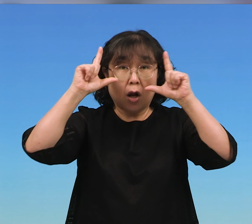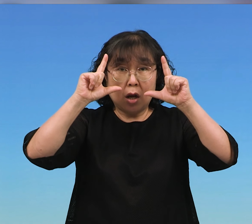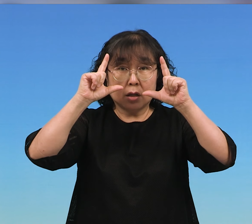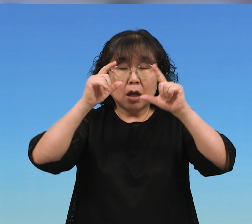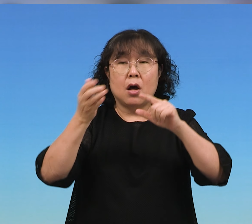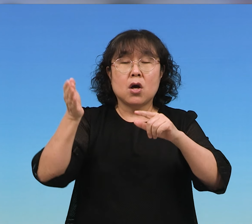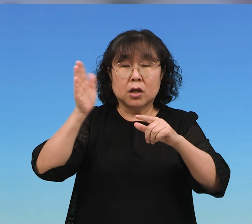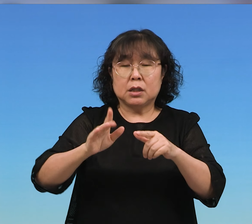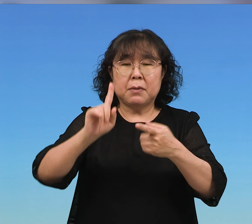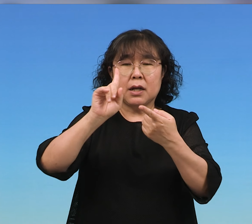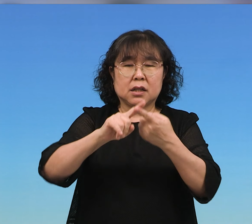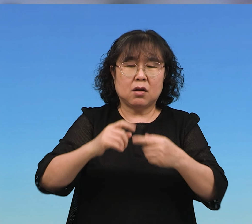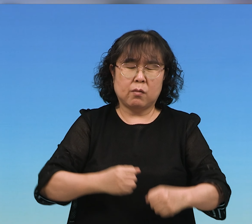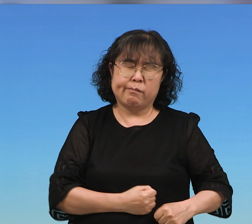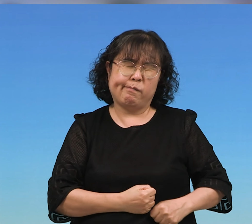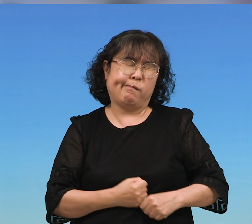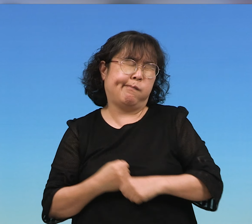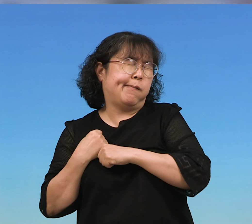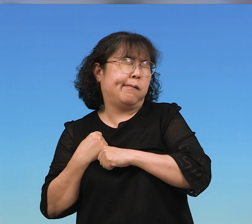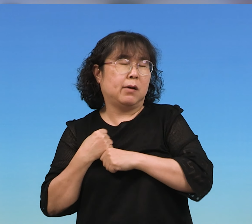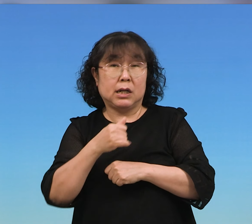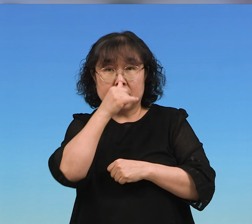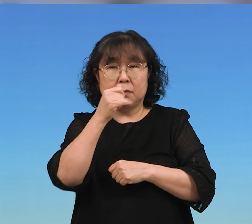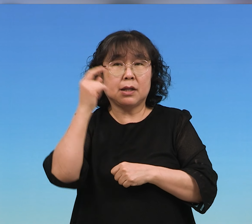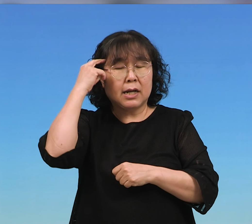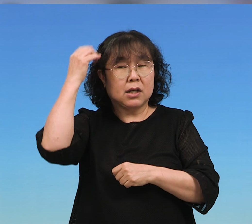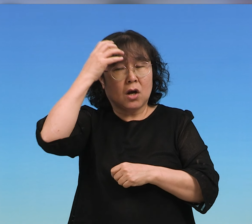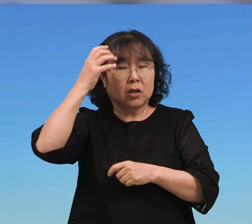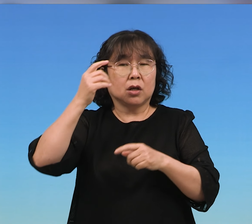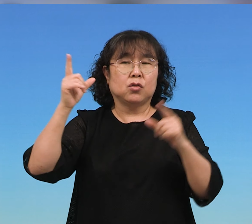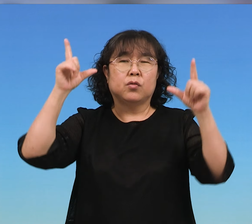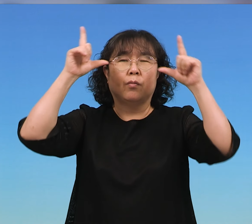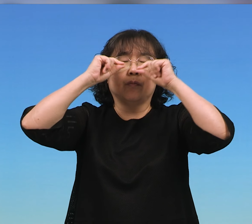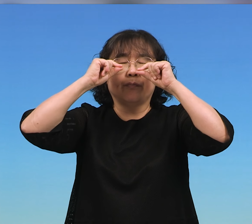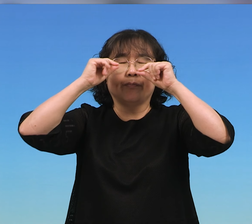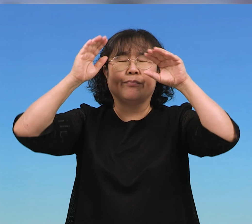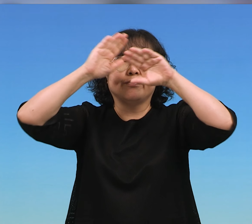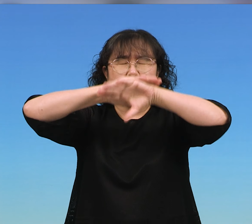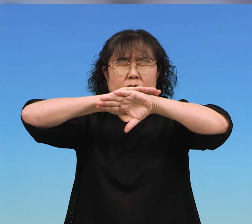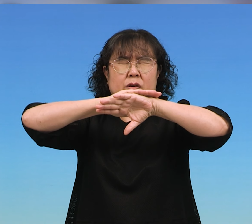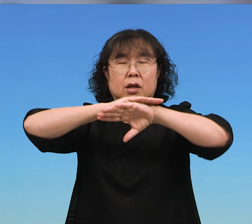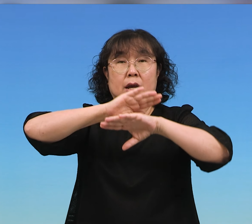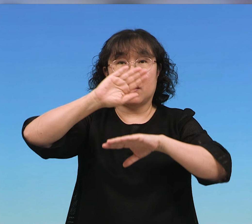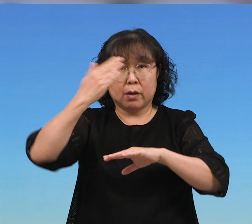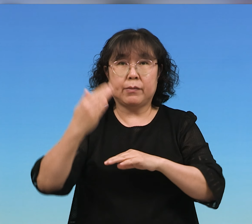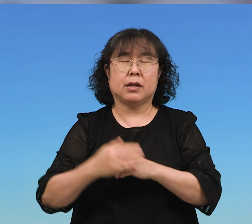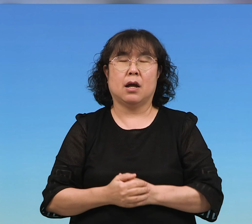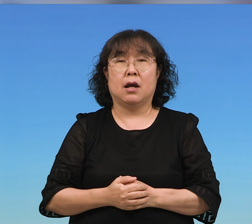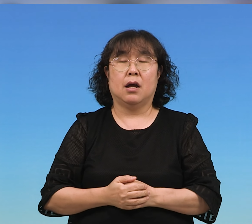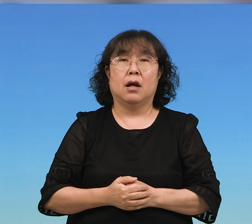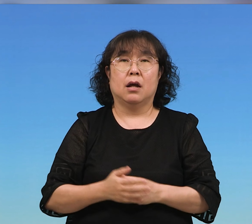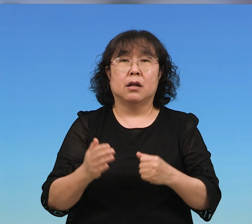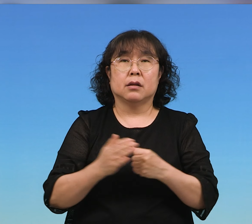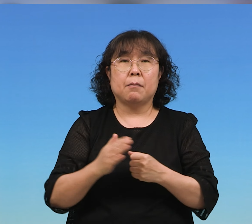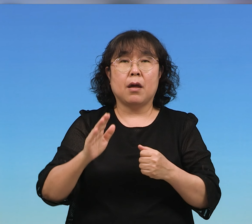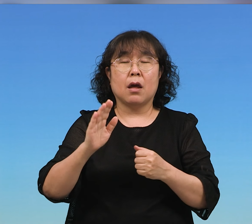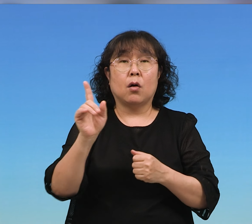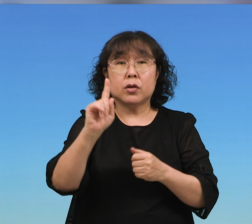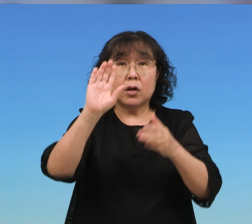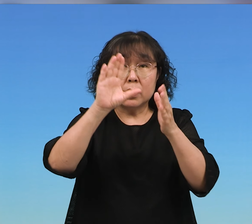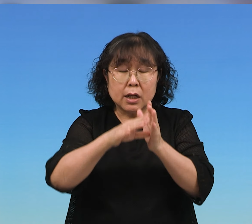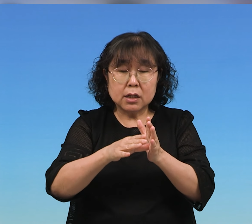수 있다는 거, 이게 이 말씀의 전제 아닙니까? 그래서 여러분 어떨 때는 초신자들이 저보다 훨씬 영안이